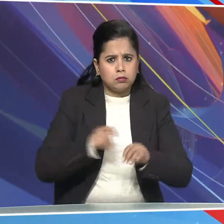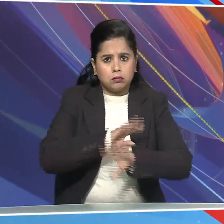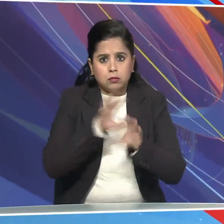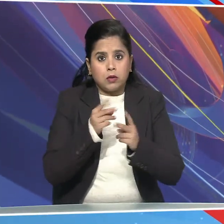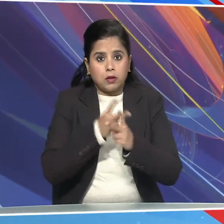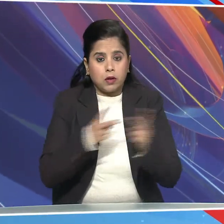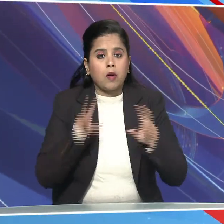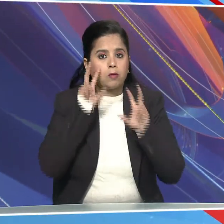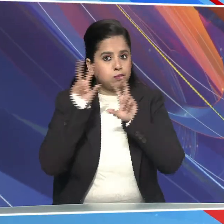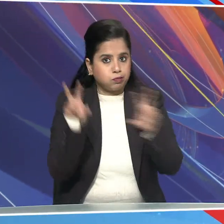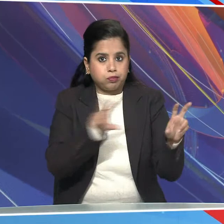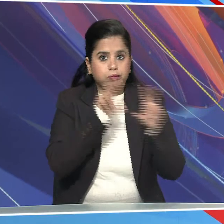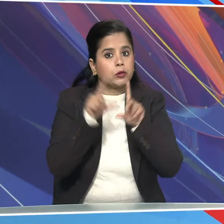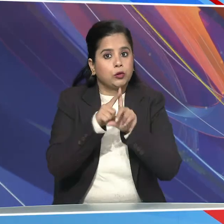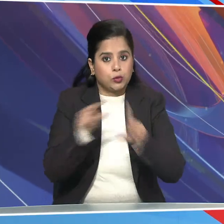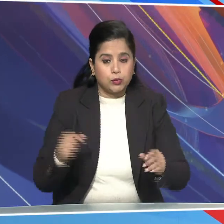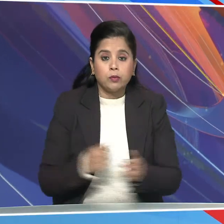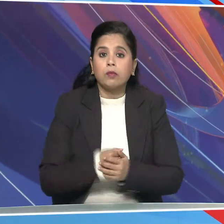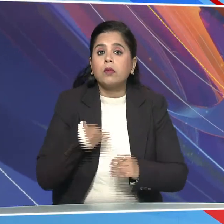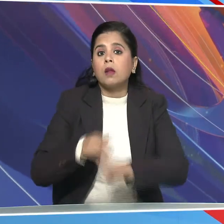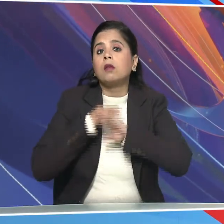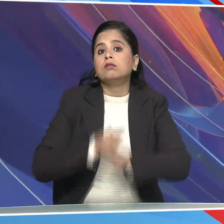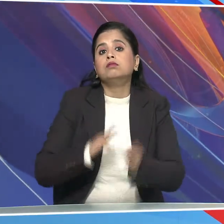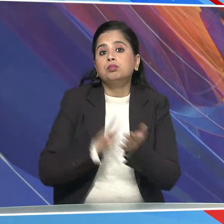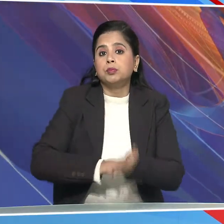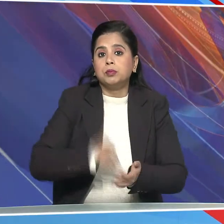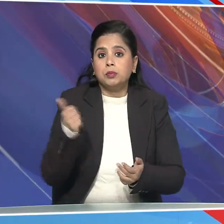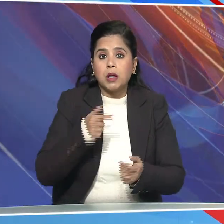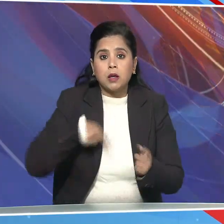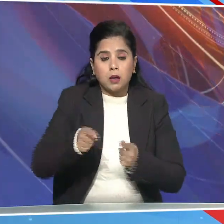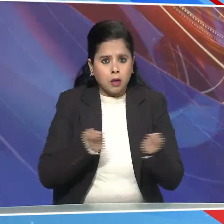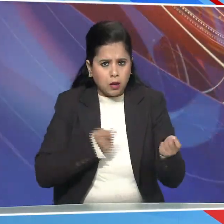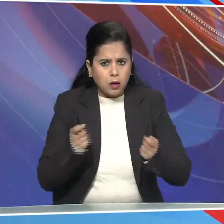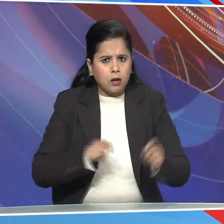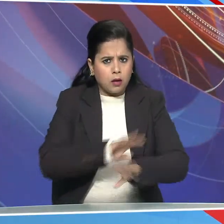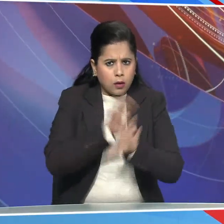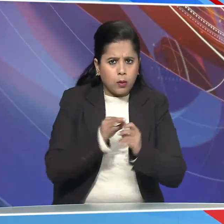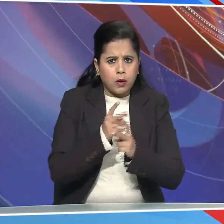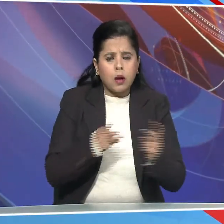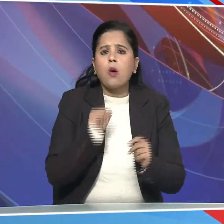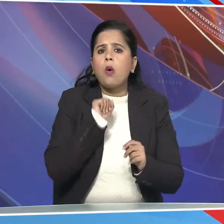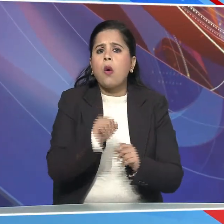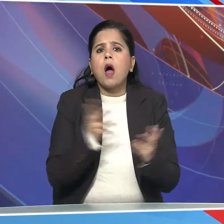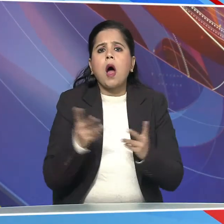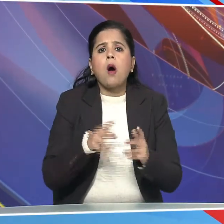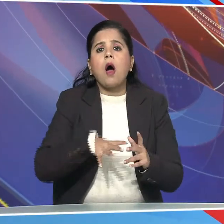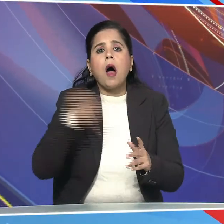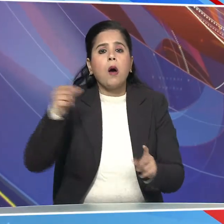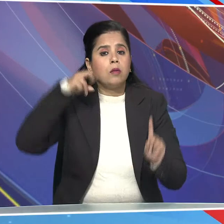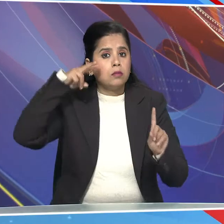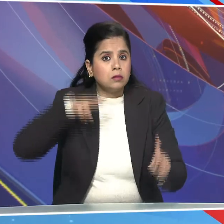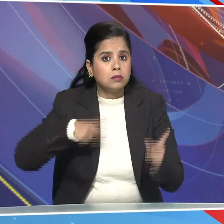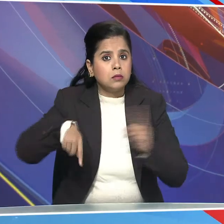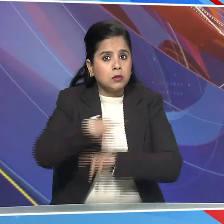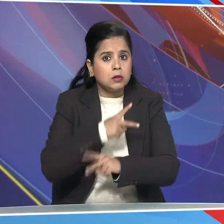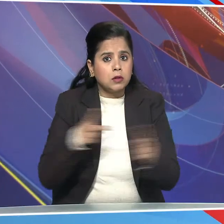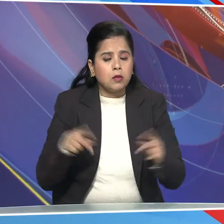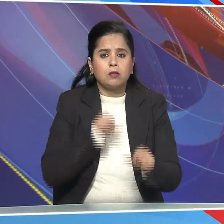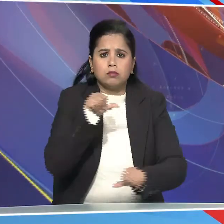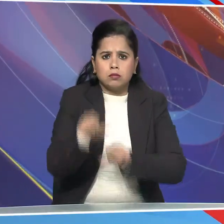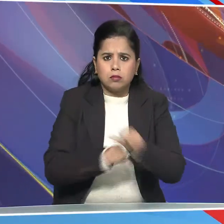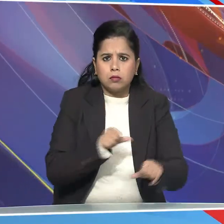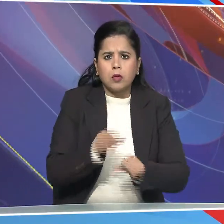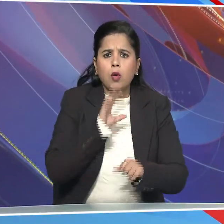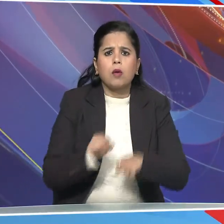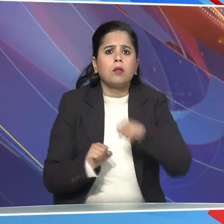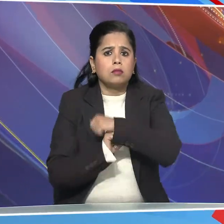तैयारी की समीक्षा करेंगे राजनाथ सिंह कमान और इसकी बाहरी इकाइयों के परिचालन क्षेत्र में बुनियादी